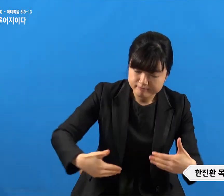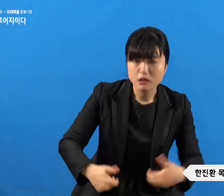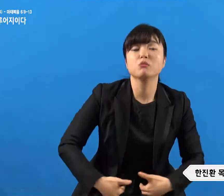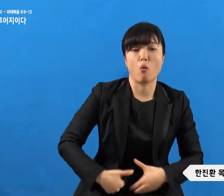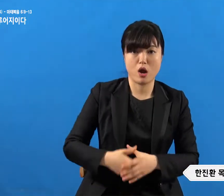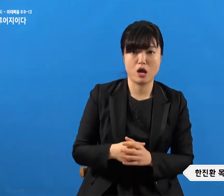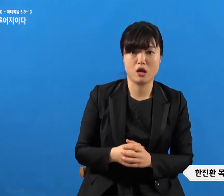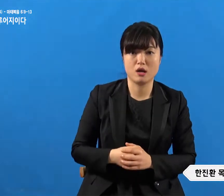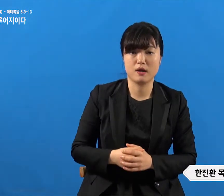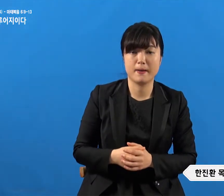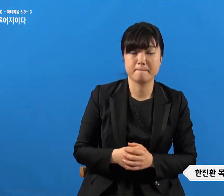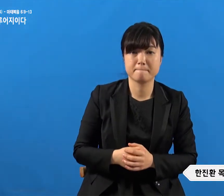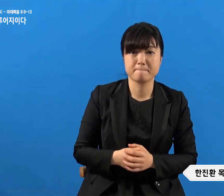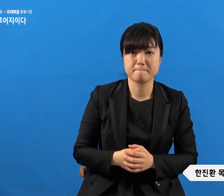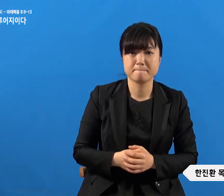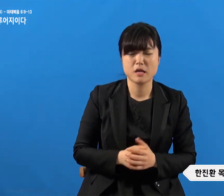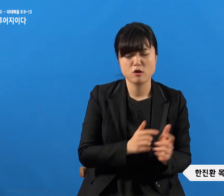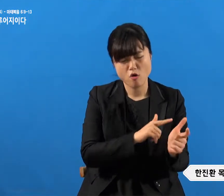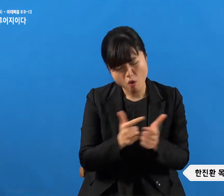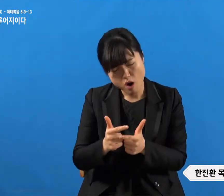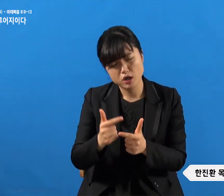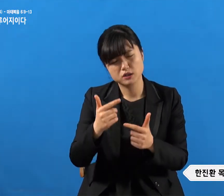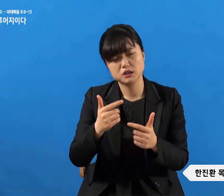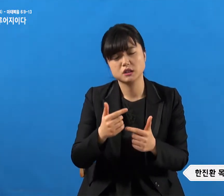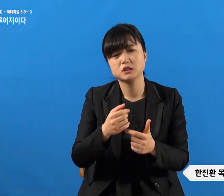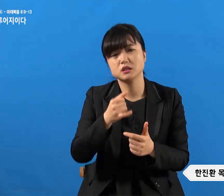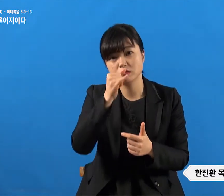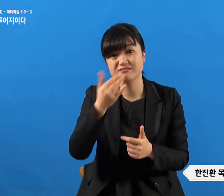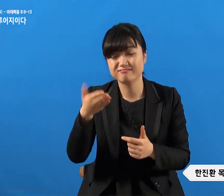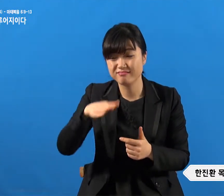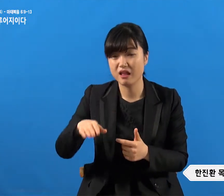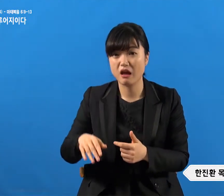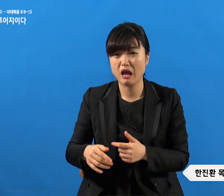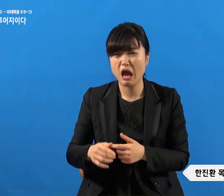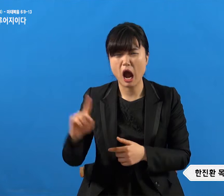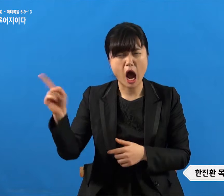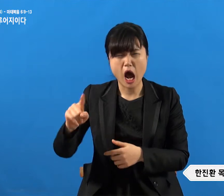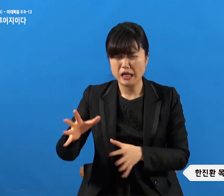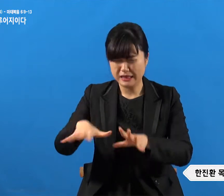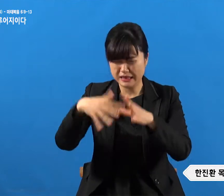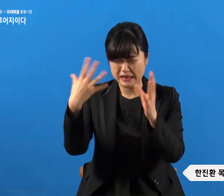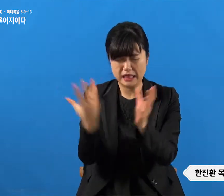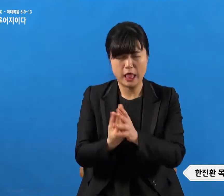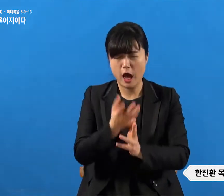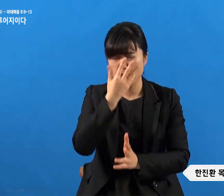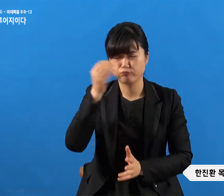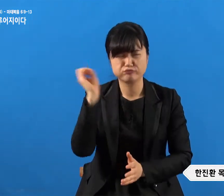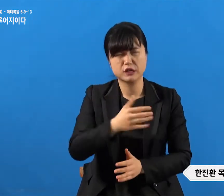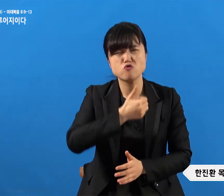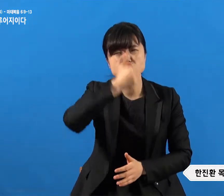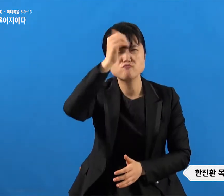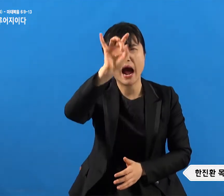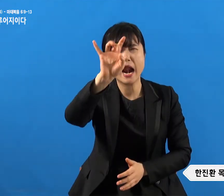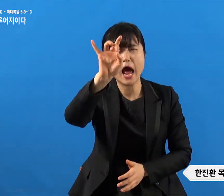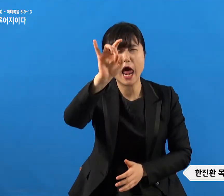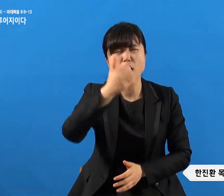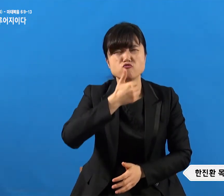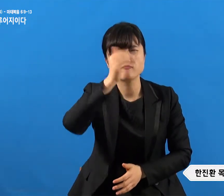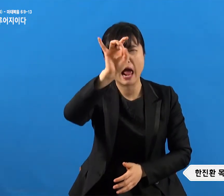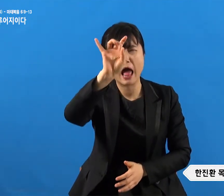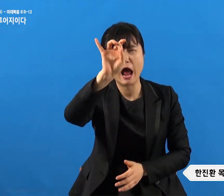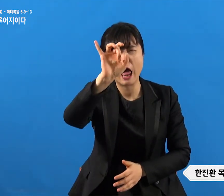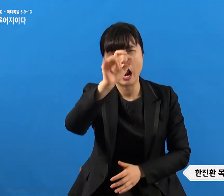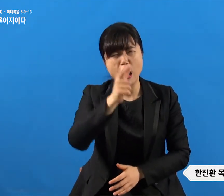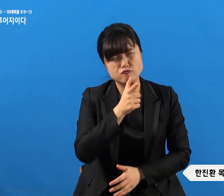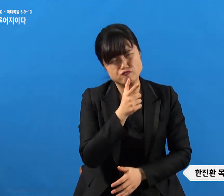수 있는 그런 마음도 있어야 되고 여러 가지 조건이 많은데 그건 하나도 따져보지 않고 꿈에 글자 2개 보았다고